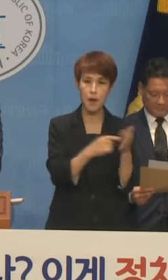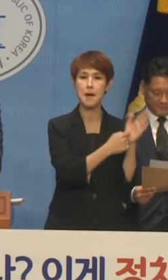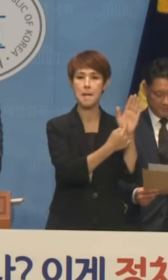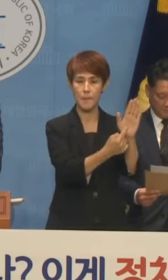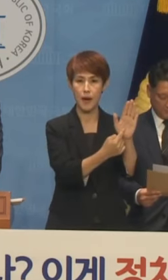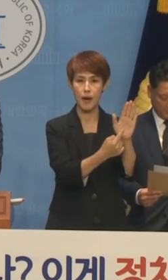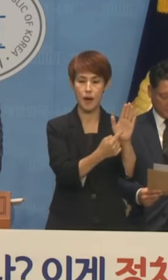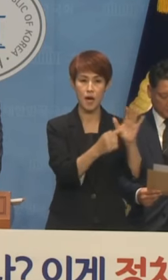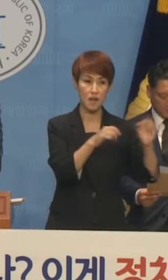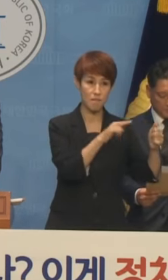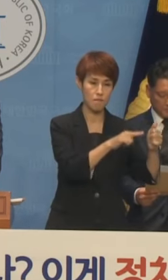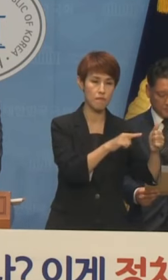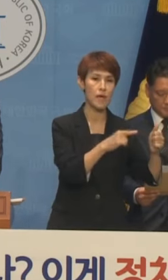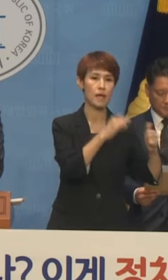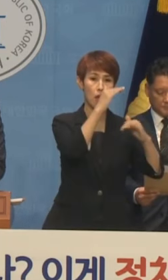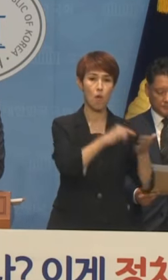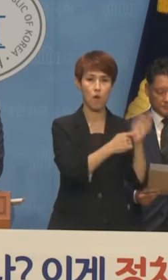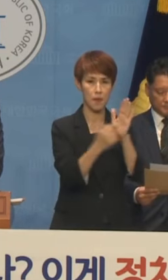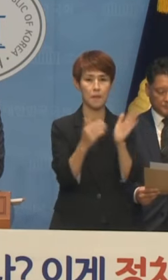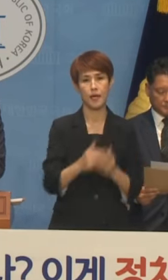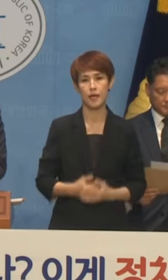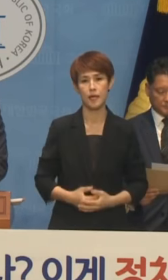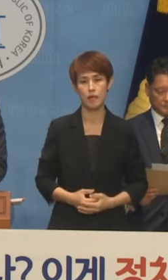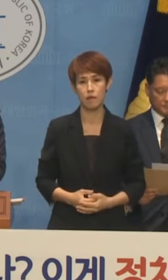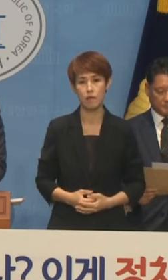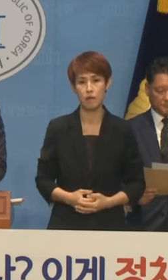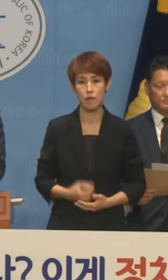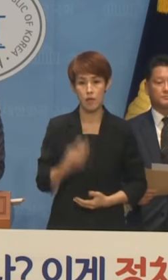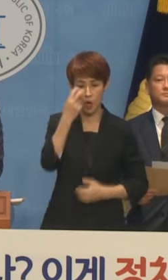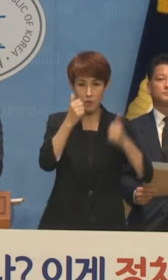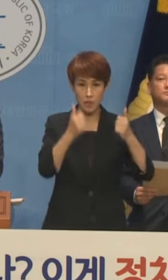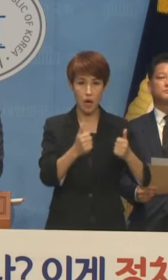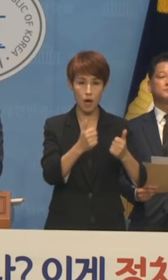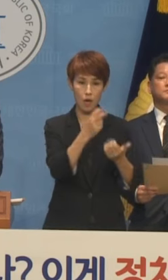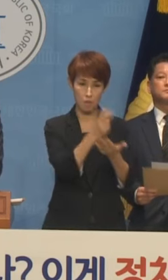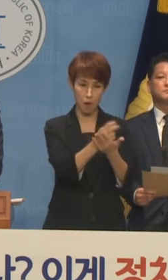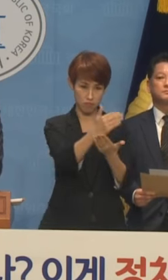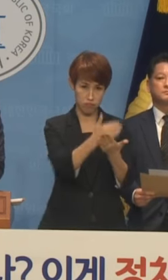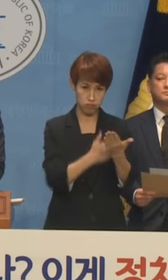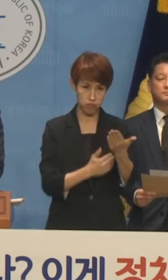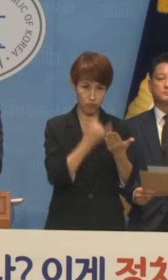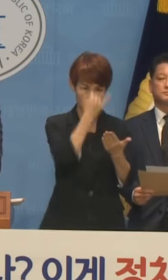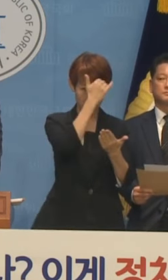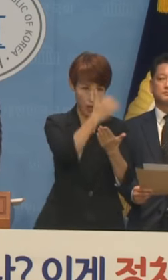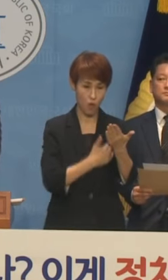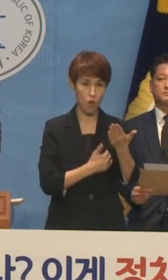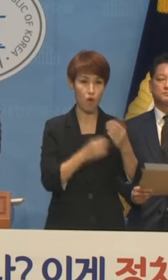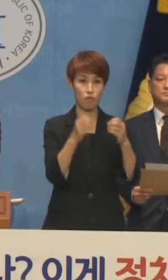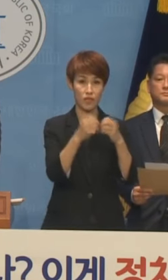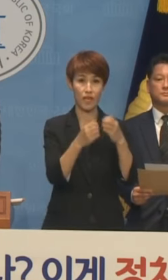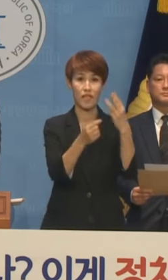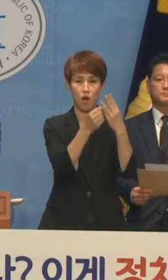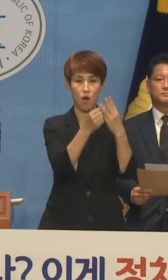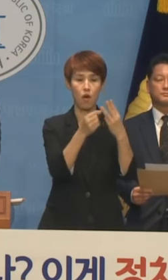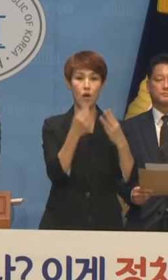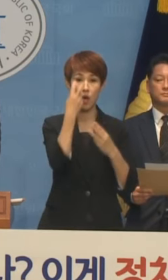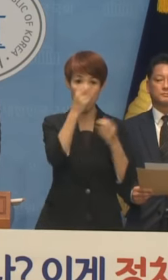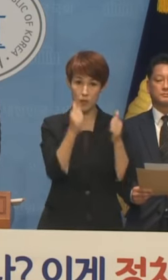김영철 검사를 언급한 바 있습니다. 검사 윤리강령 서문에 세 문장이 있습니다.